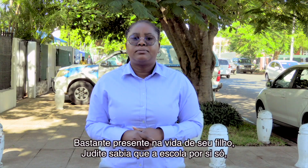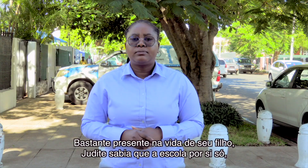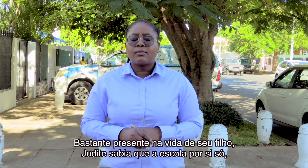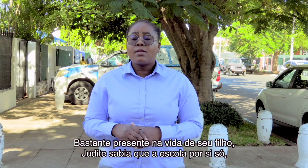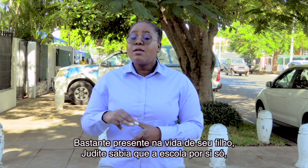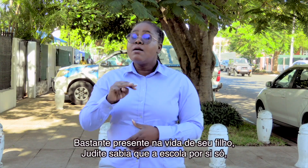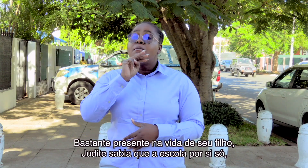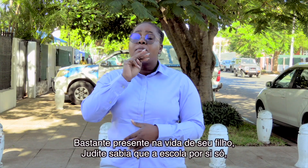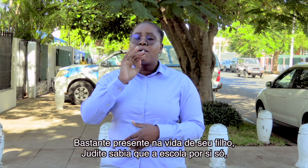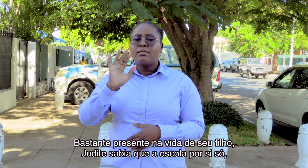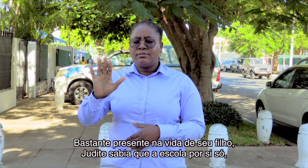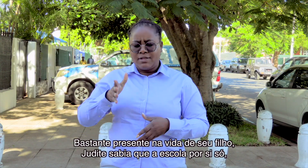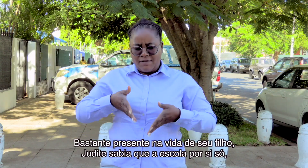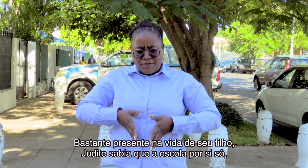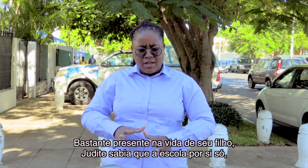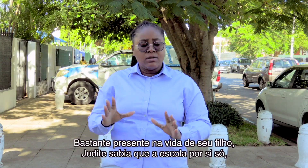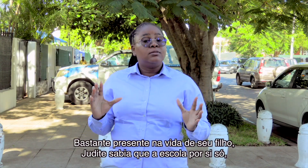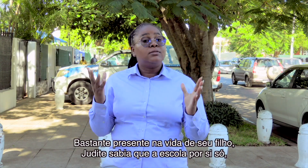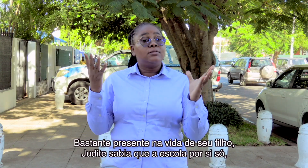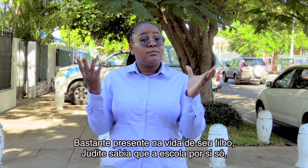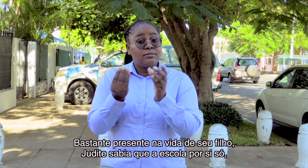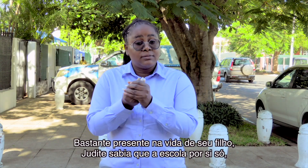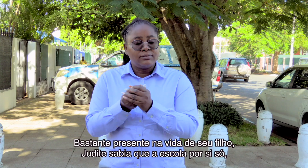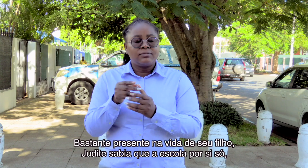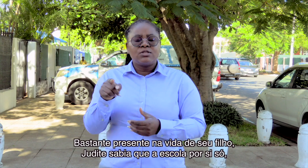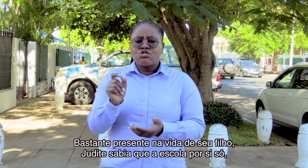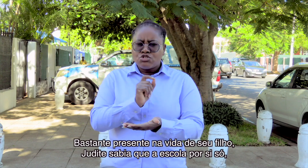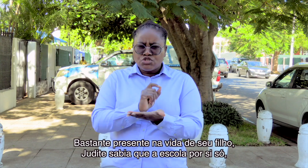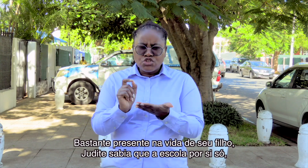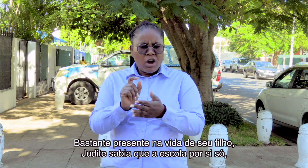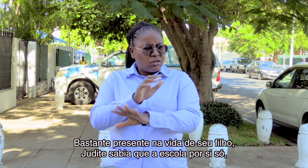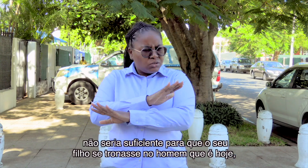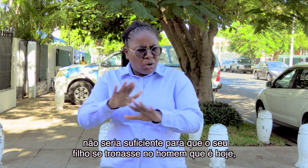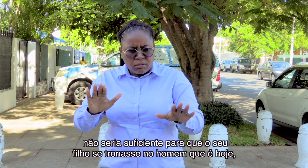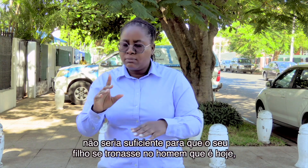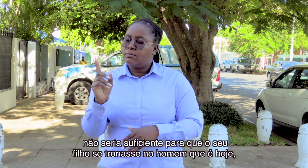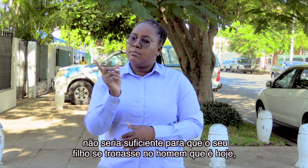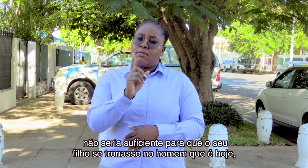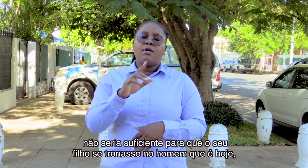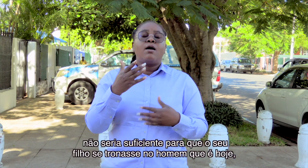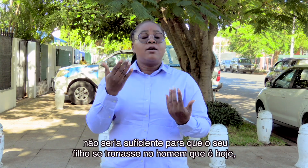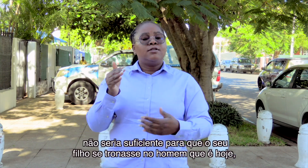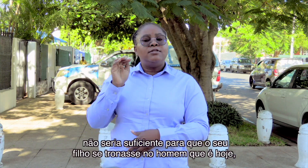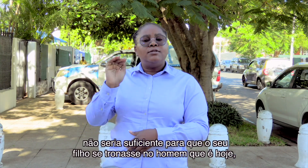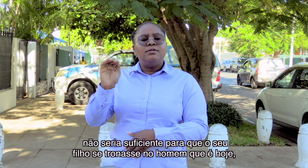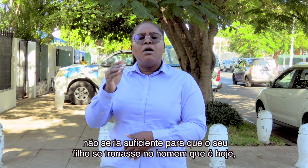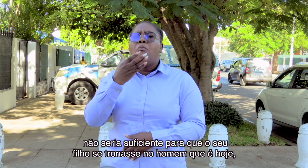Bastante presente na vida do seu filho, Judite sabia que a escola por si só não seria suficiente para que o seu filho